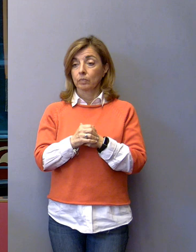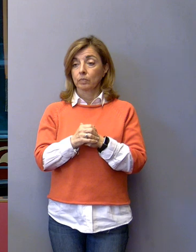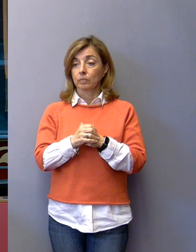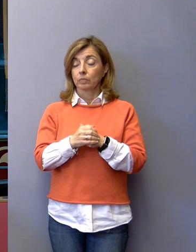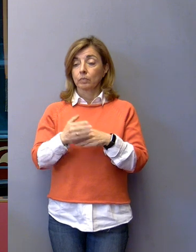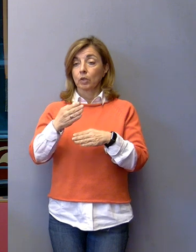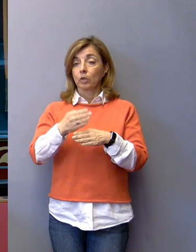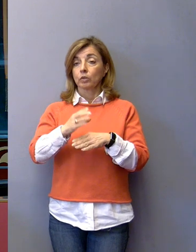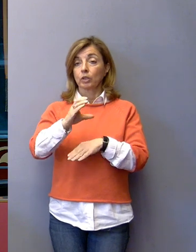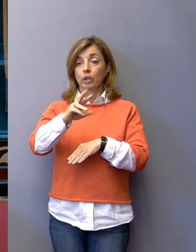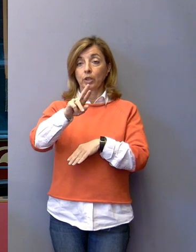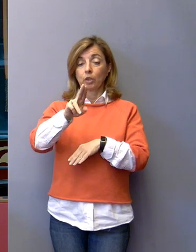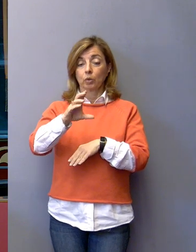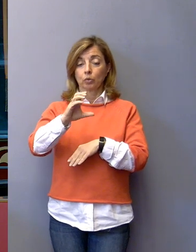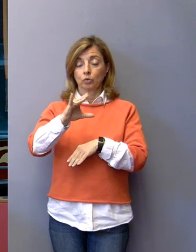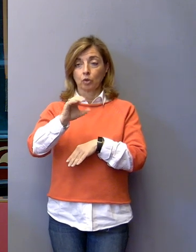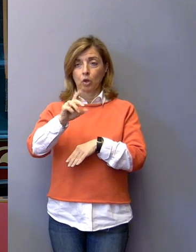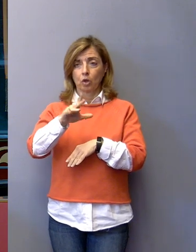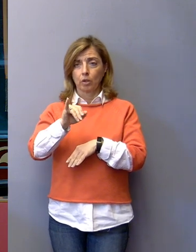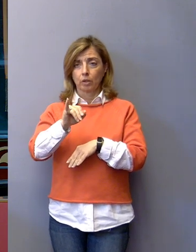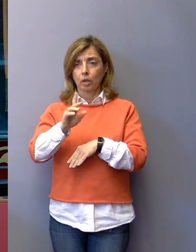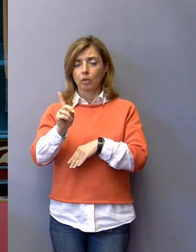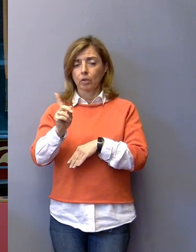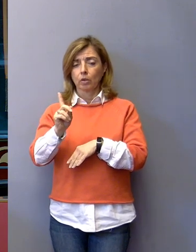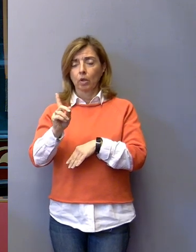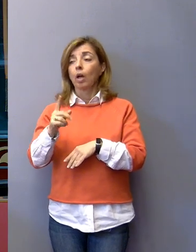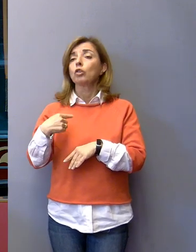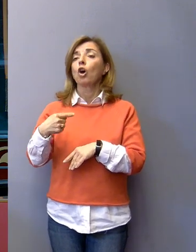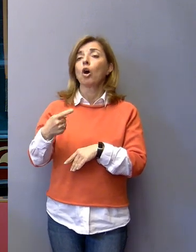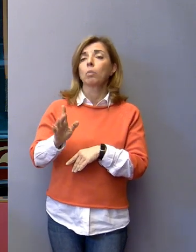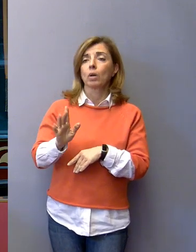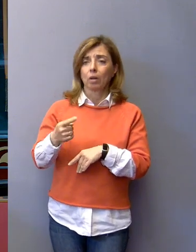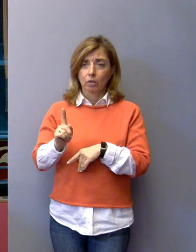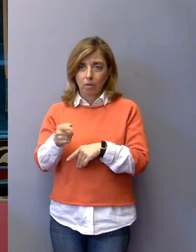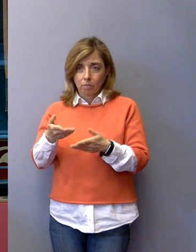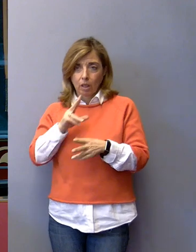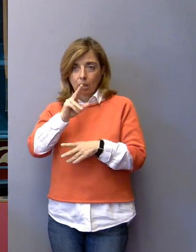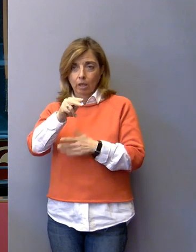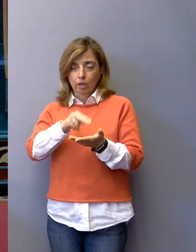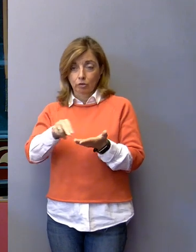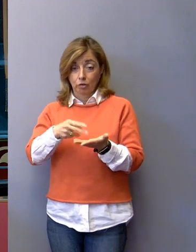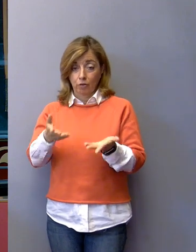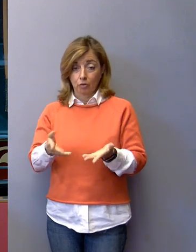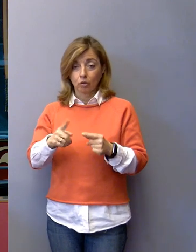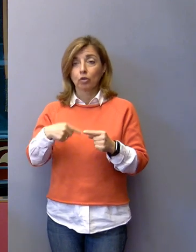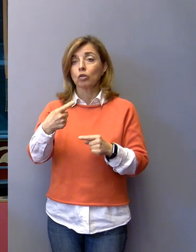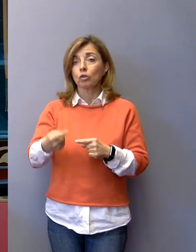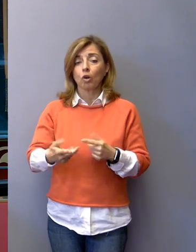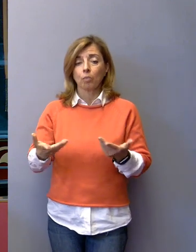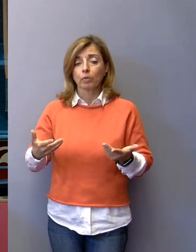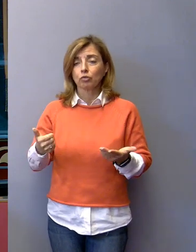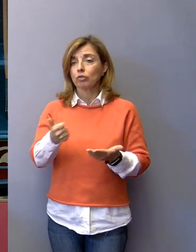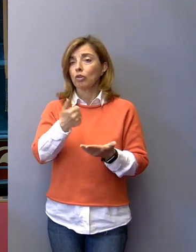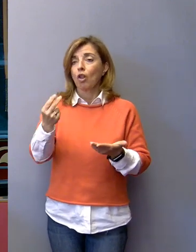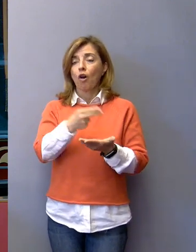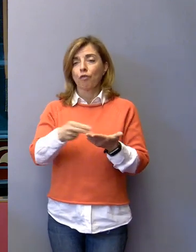consigliere Crucioli No no E dopo cioè dichiarazioni di voto dopo c'è la